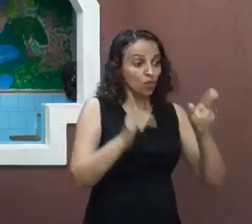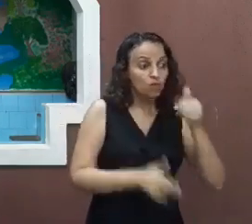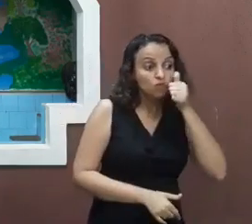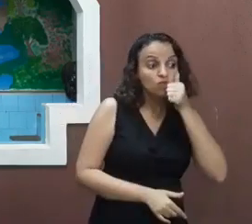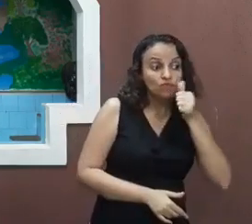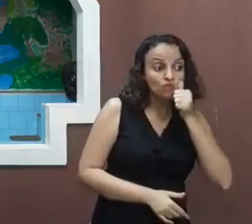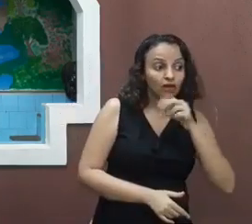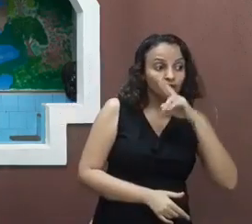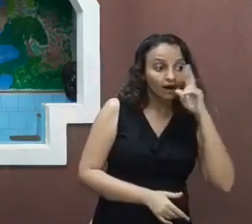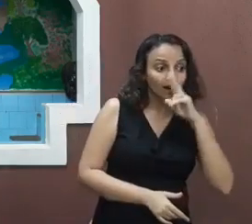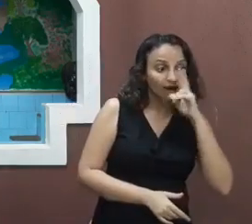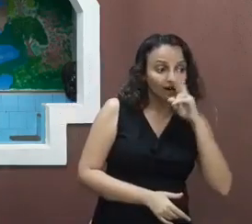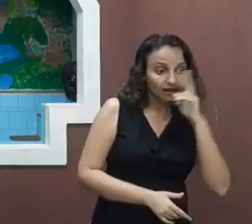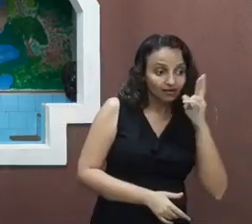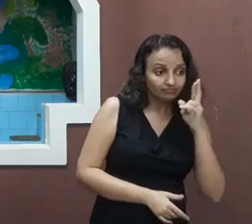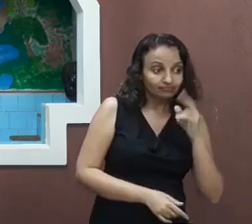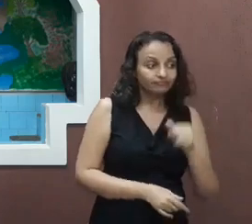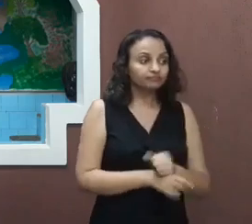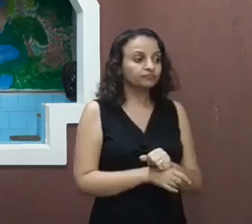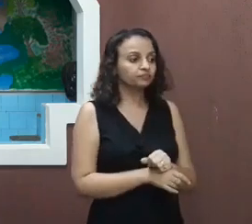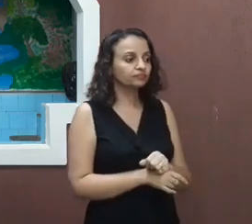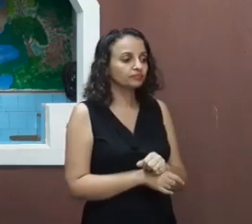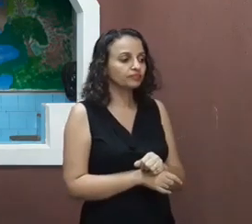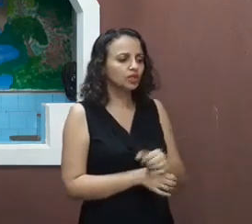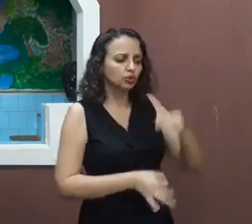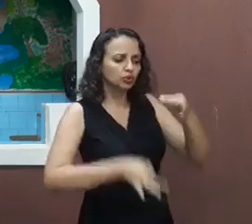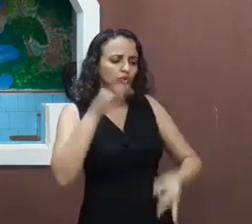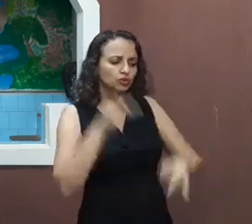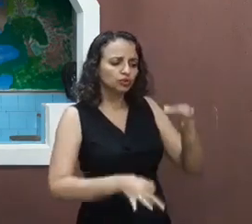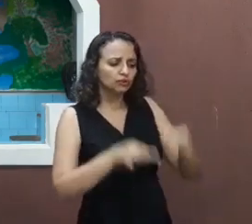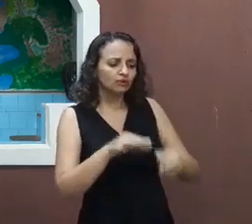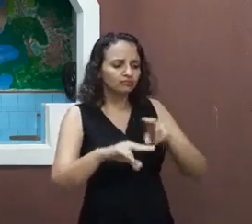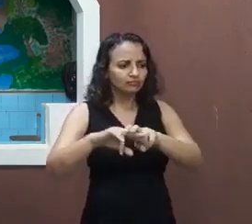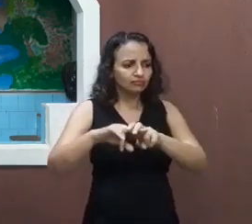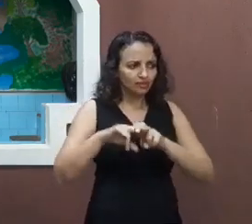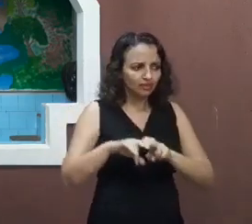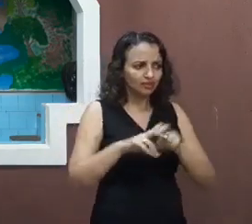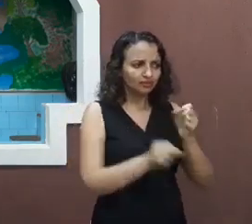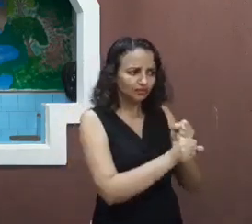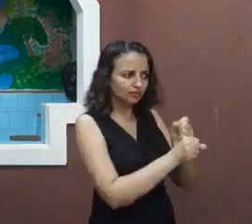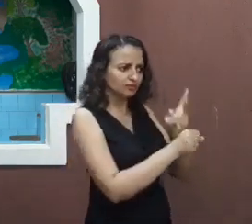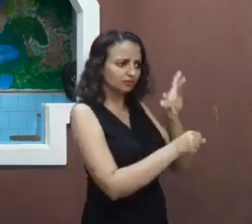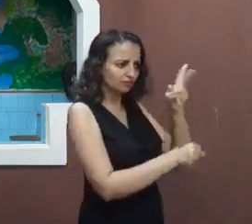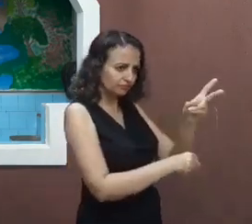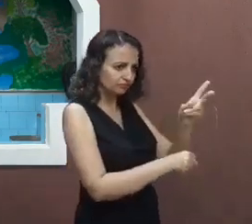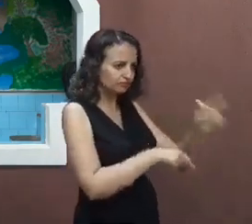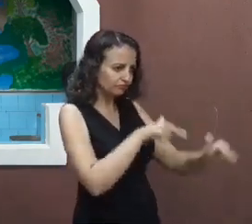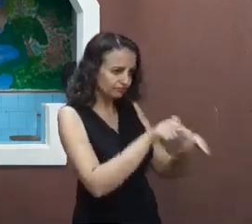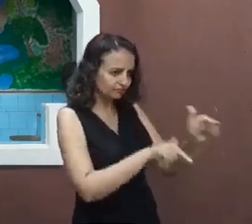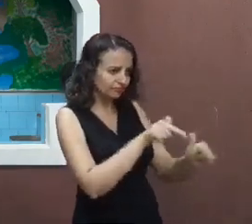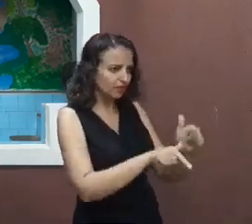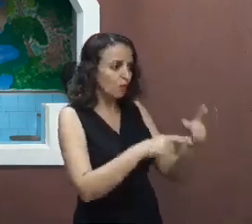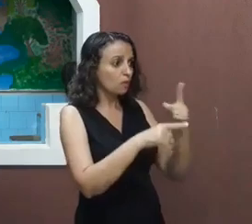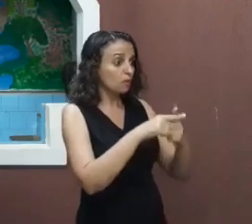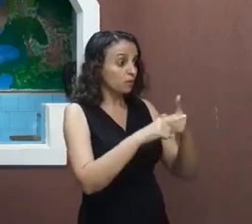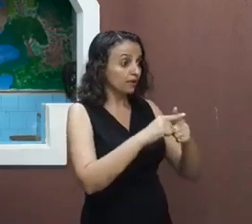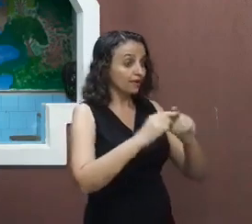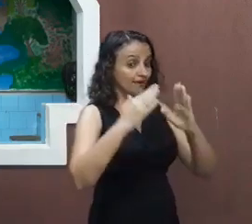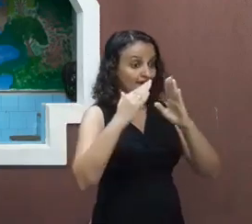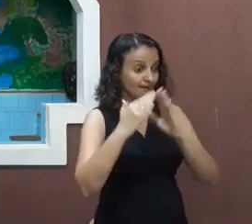a meretriz, não foi também justificada pelas obras, quando recolheu os emissários e os despediu por